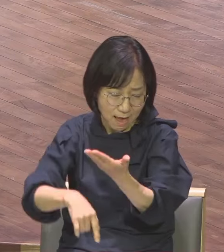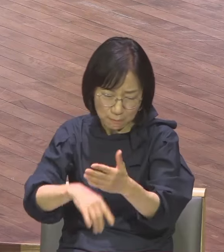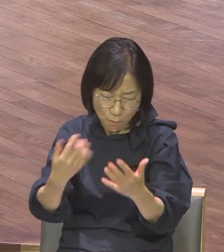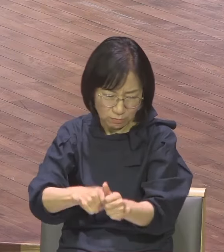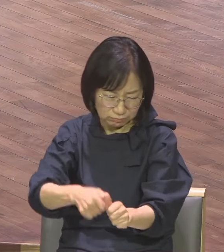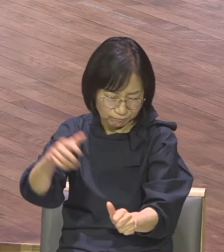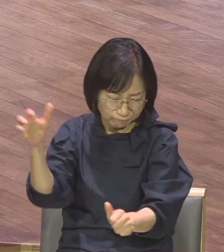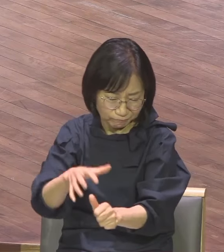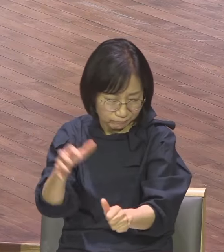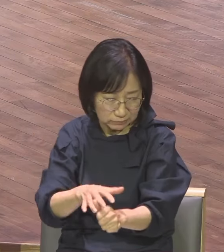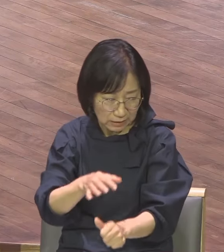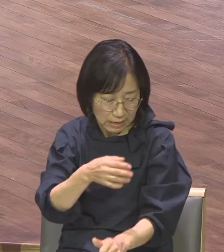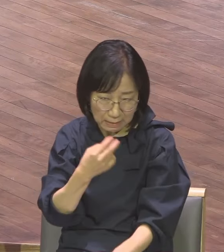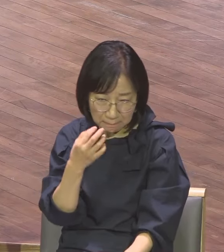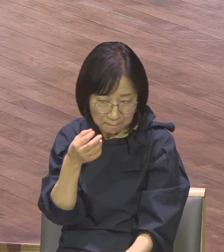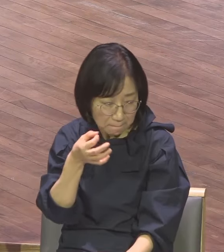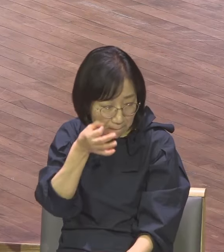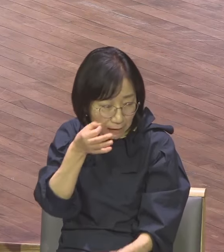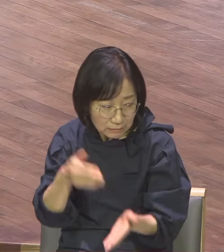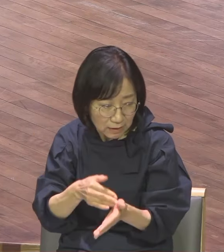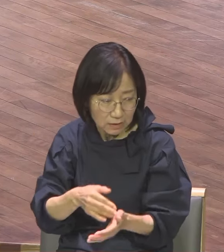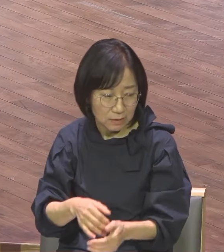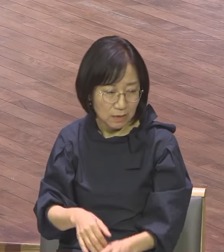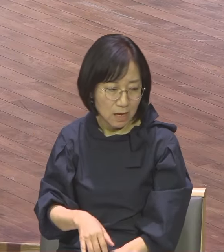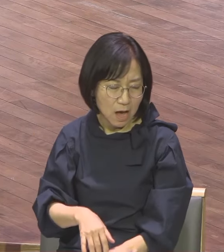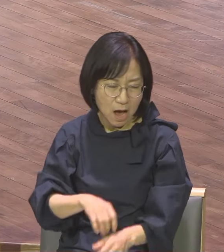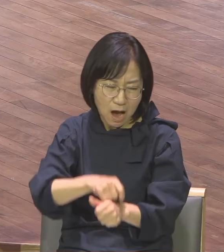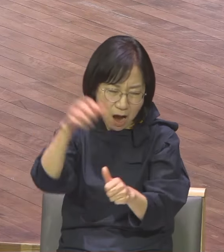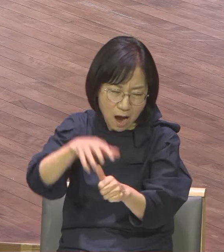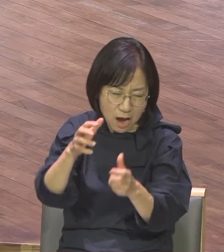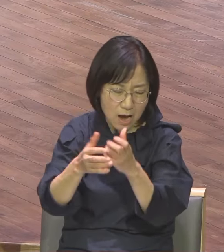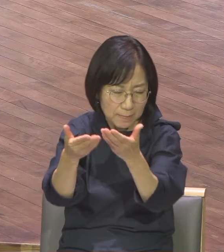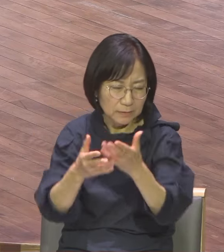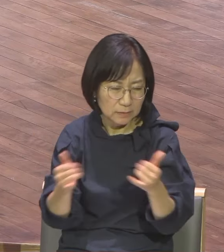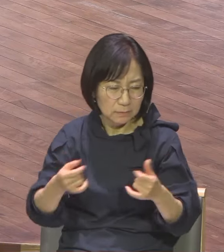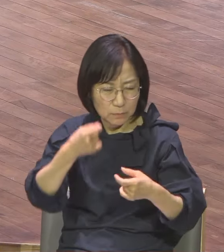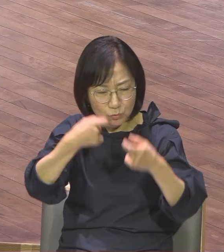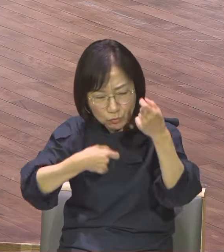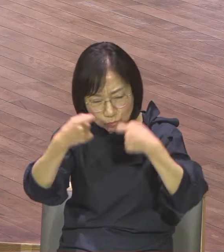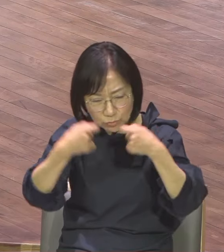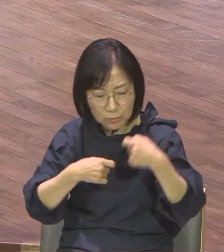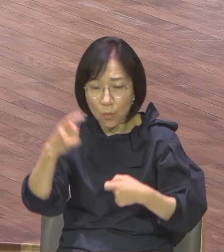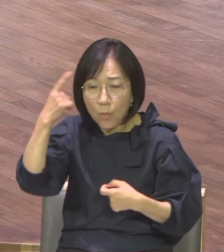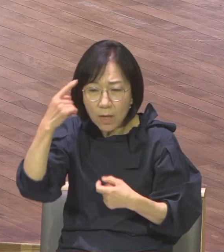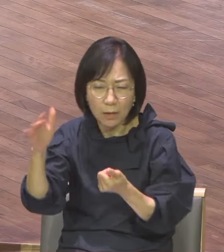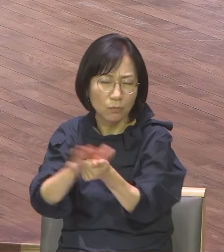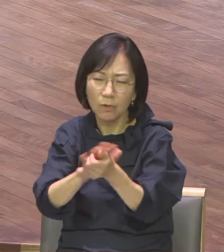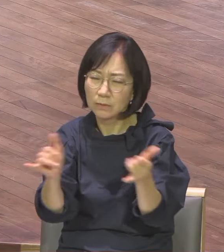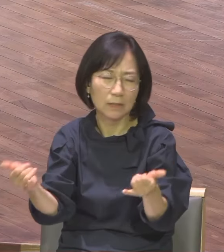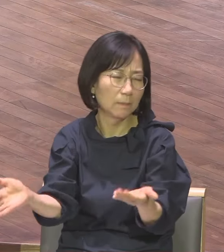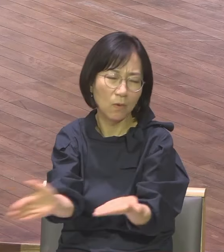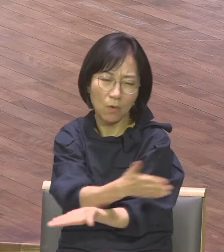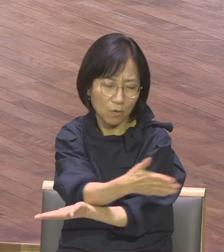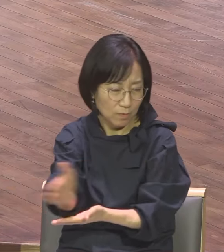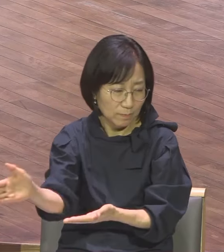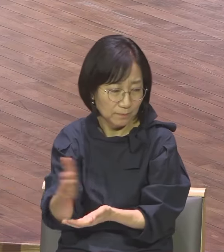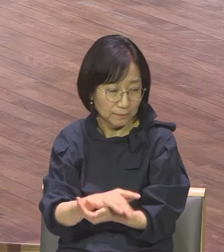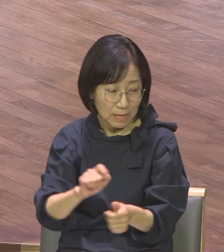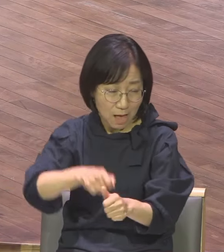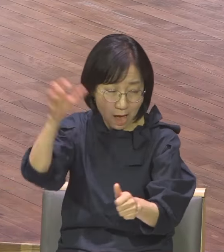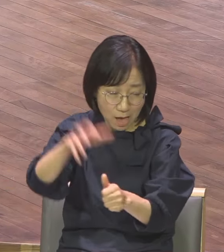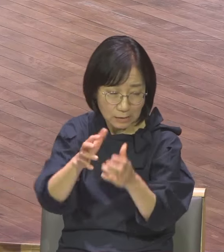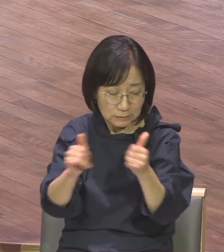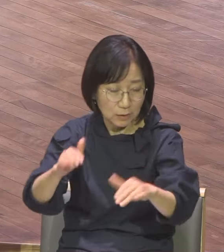학대를 살펴보았도다. 보라 학대받는 자들의 눈물이로다. 그들에게 위로자가 없도다. 그들을 학대하는